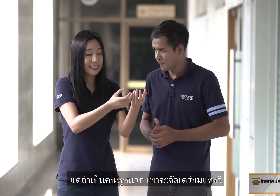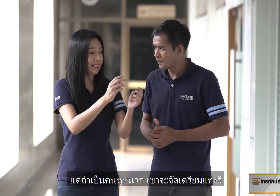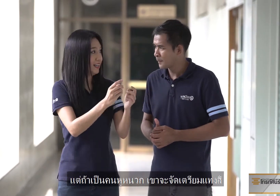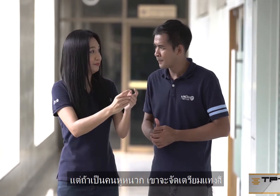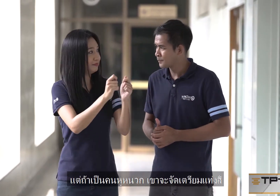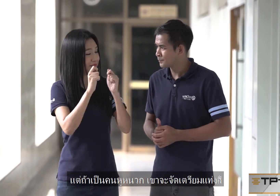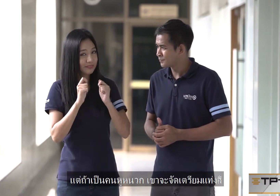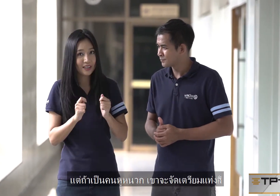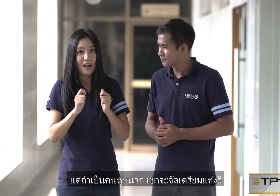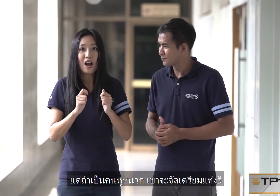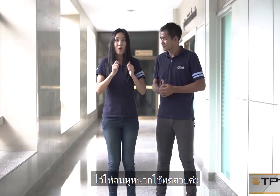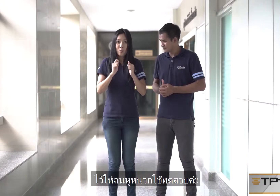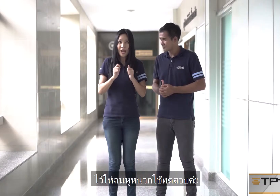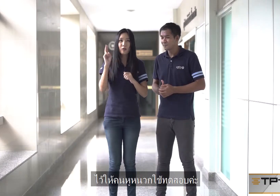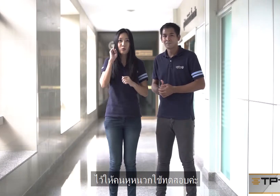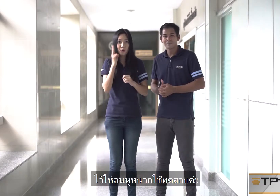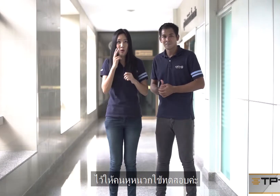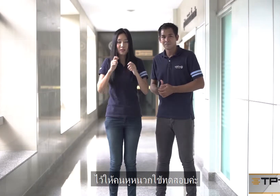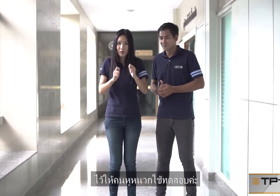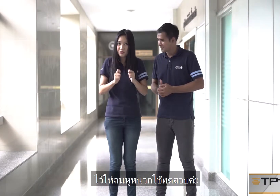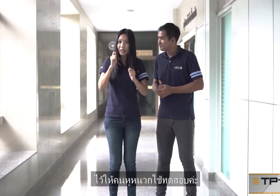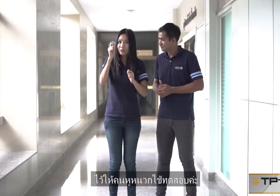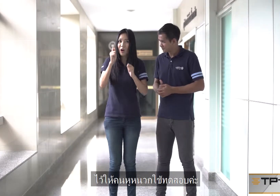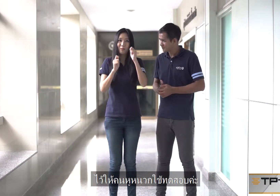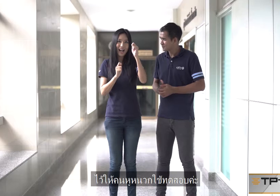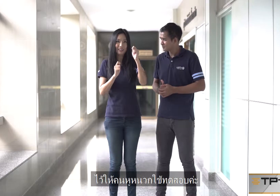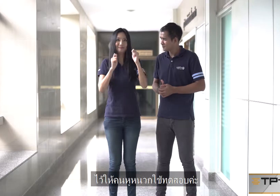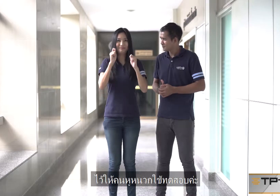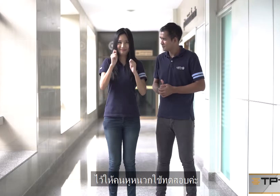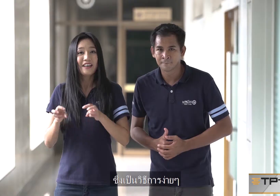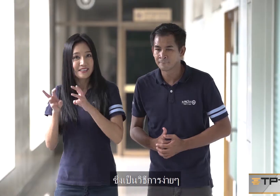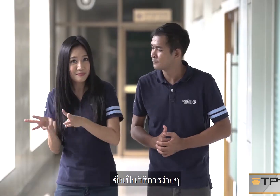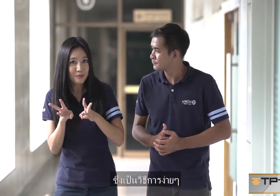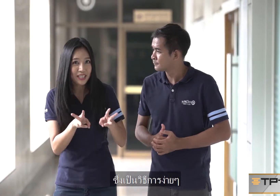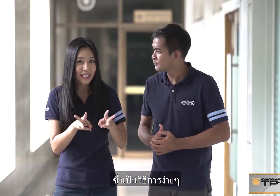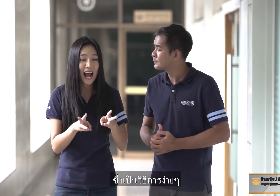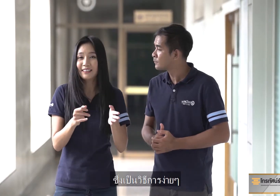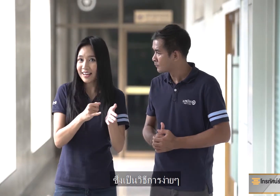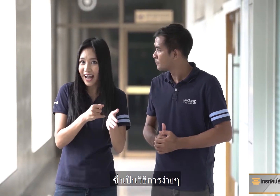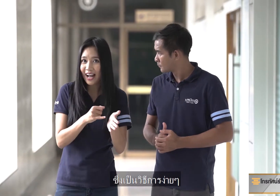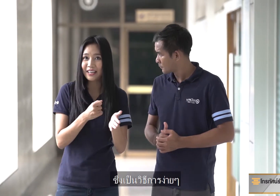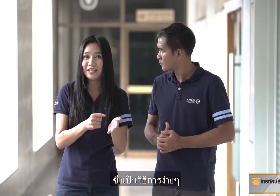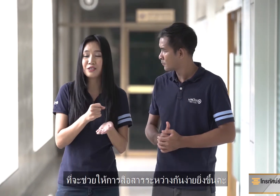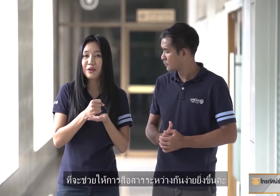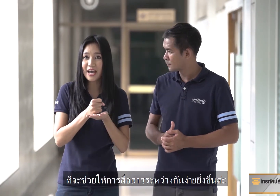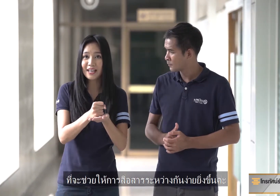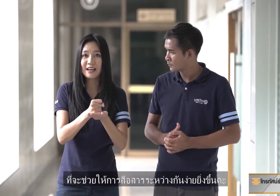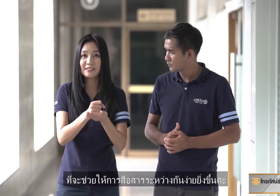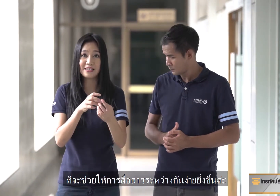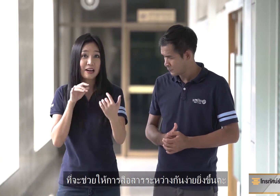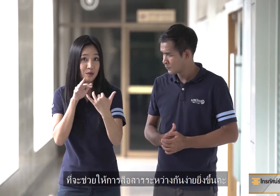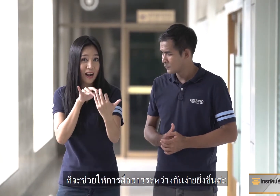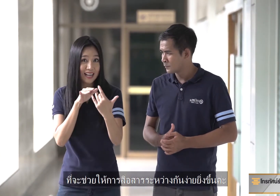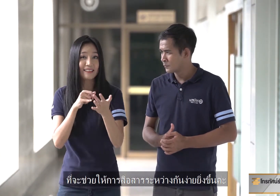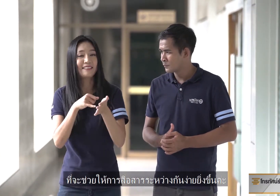แท่งสีไว้ให้คนหูหนวกใช้ทดสอบค่ะ ซึ่งเป็นวิธีการง่ายๆที่จะช่วยให้การ